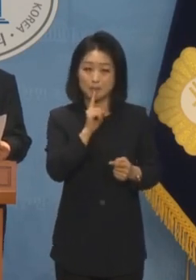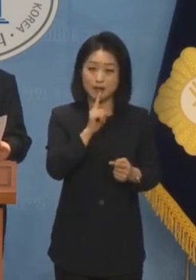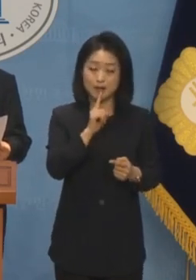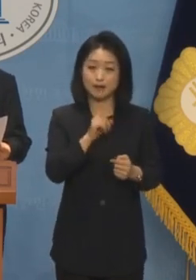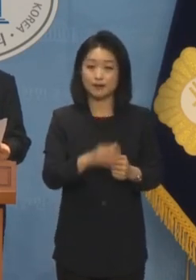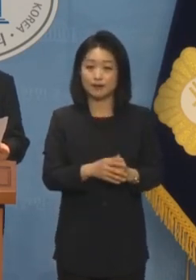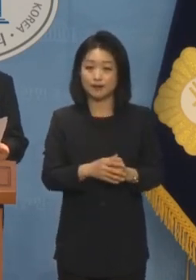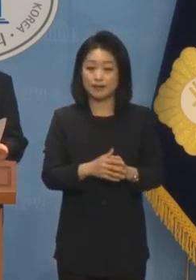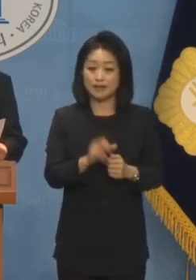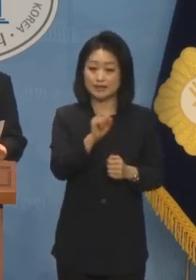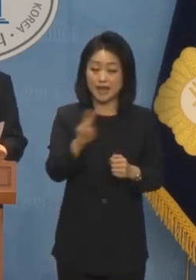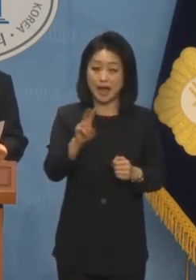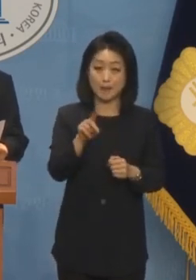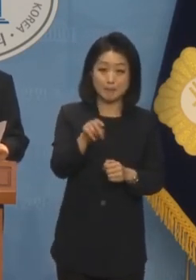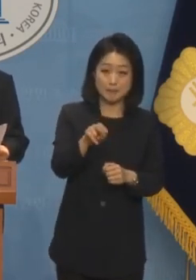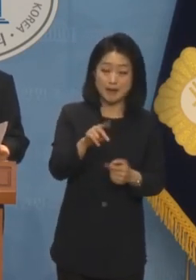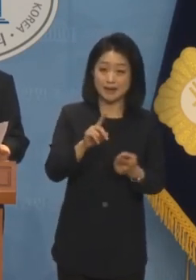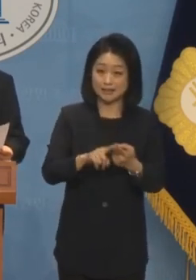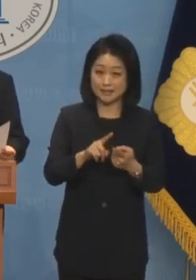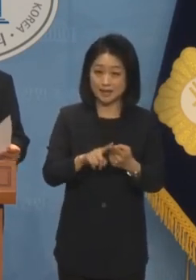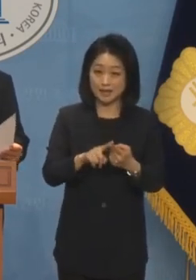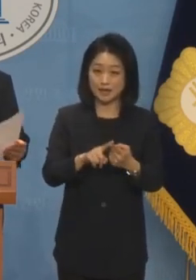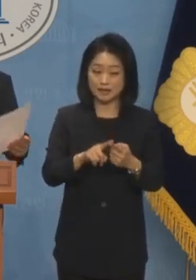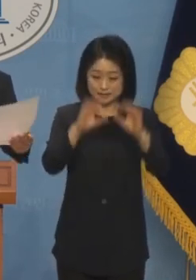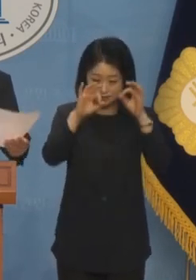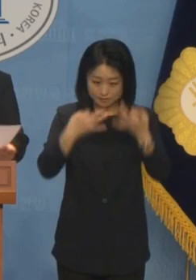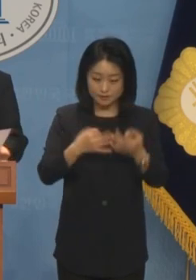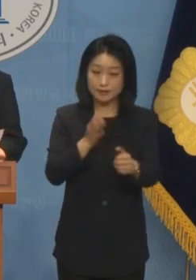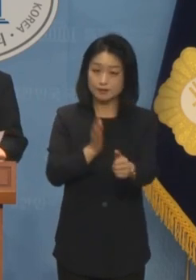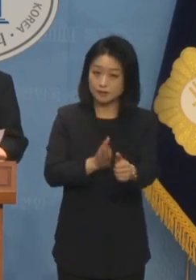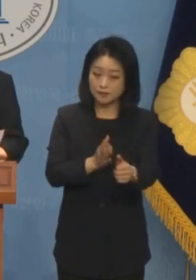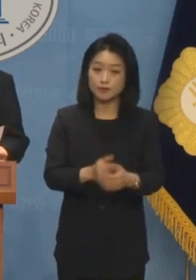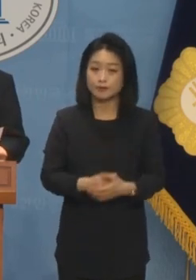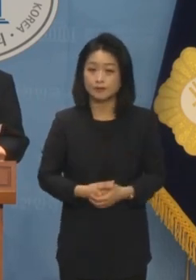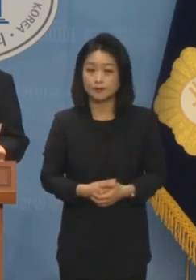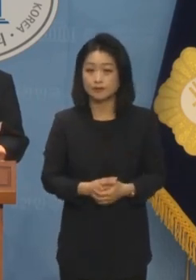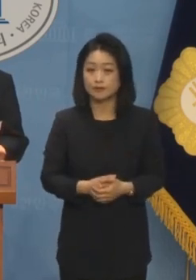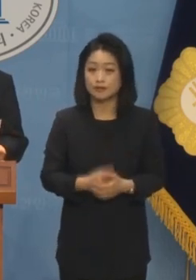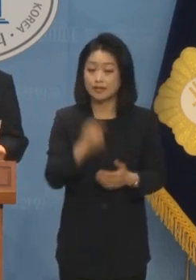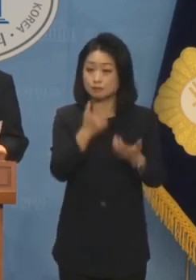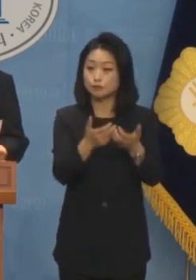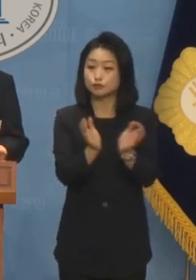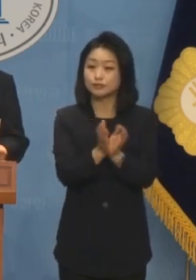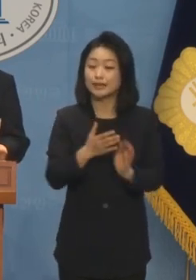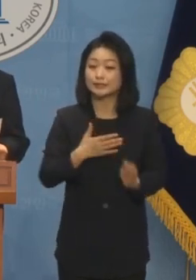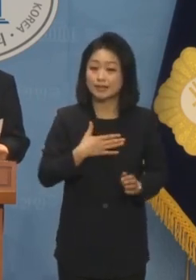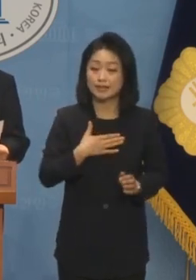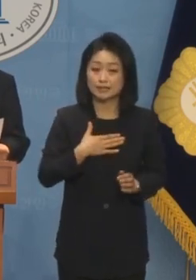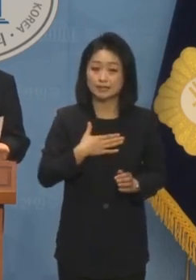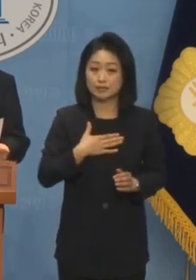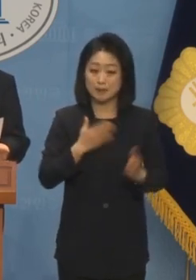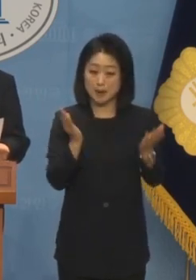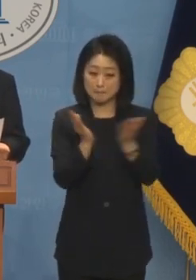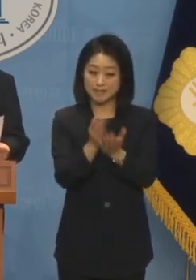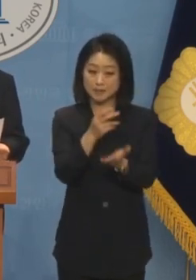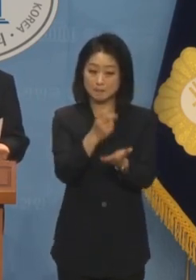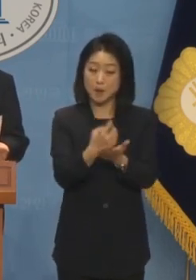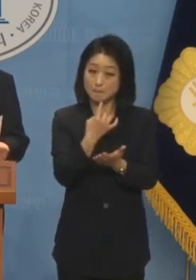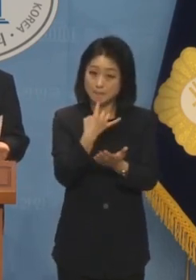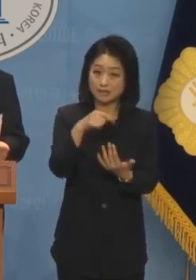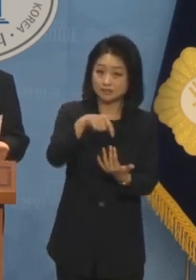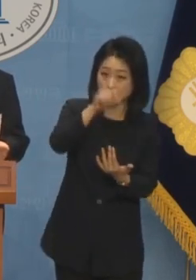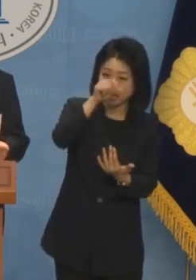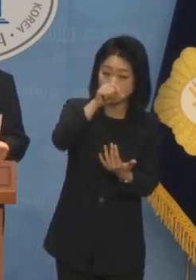비판에 나선 현재의 상황을 돌아봐야 할 것입니다. 민주당은 자기들의 입맛에 맞는 법안들만